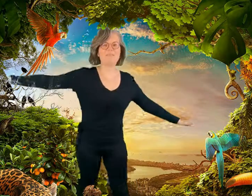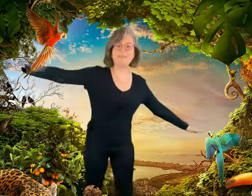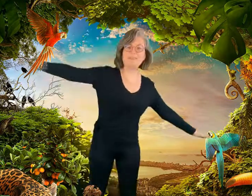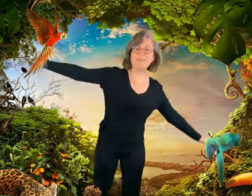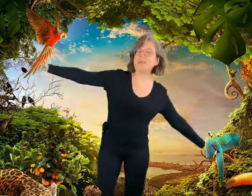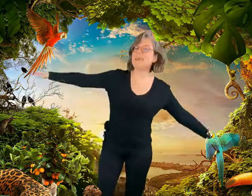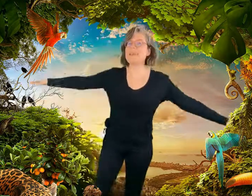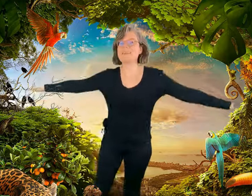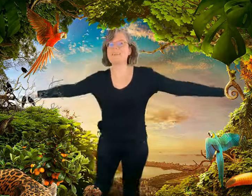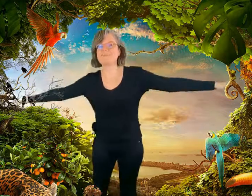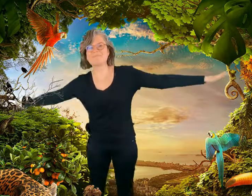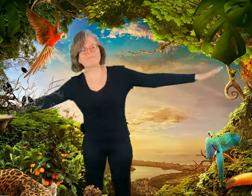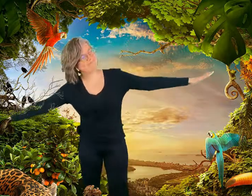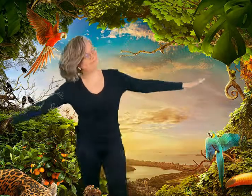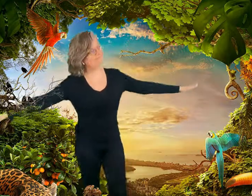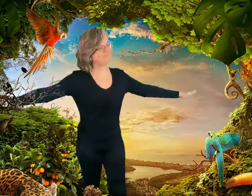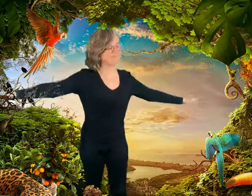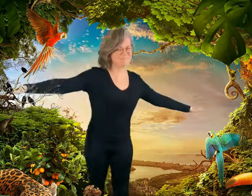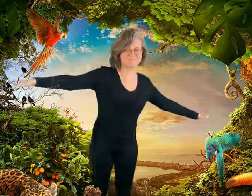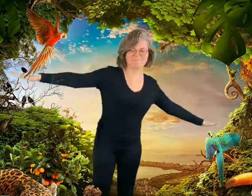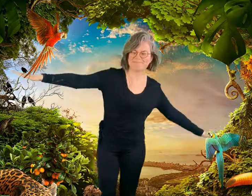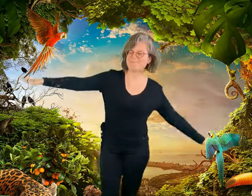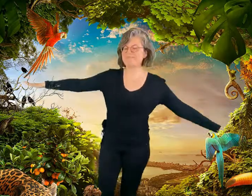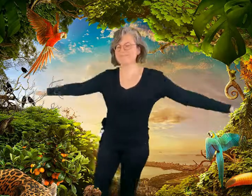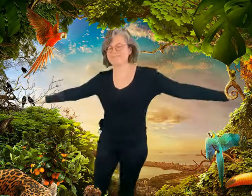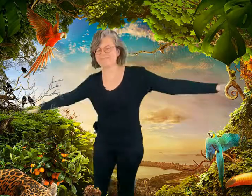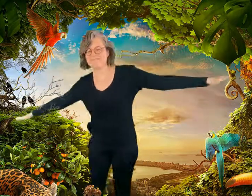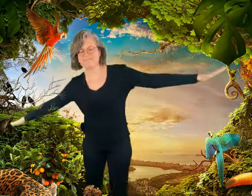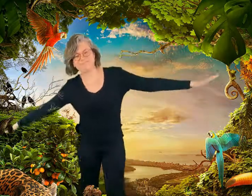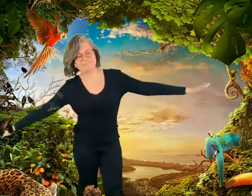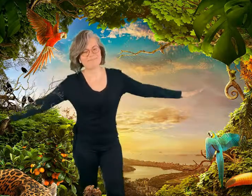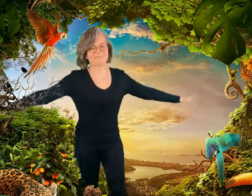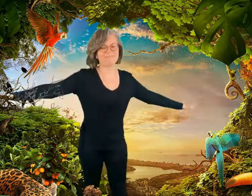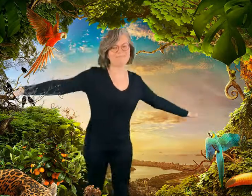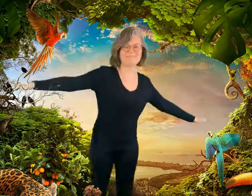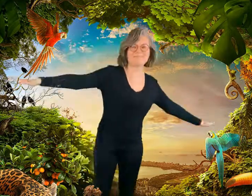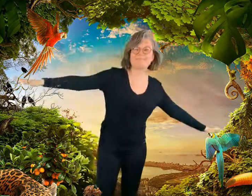Na 11 uur zijn we dan geland. Nu begint het grote